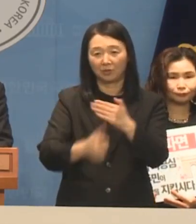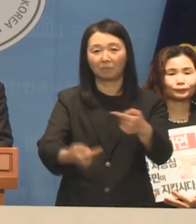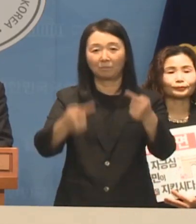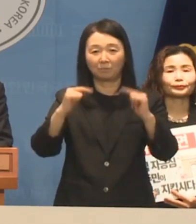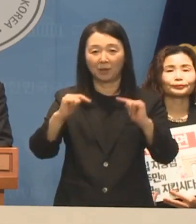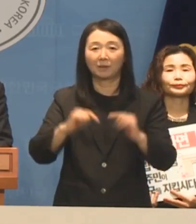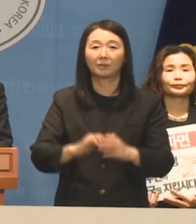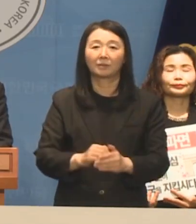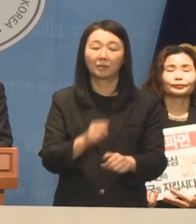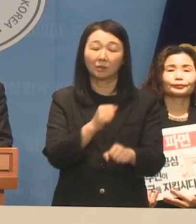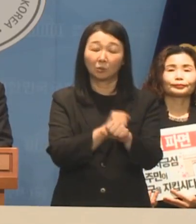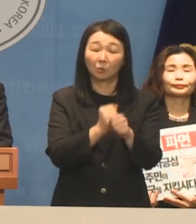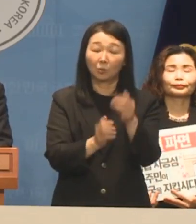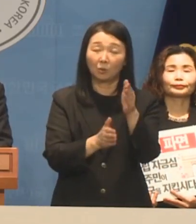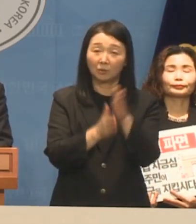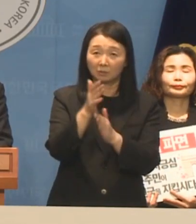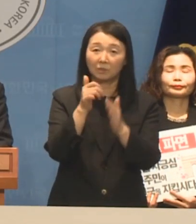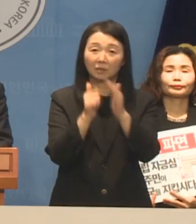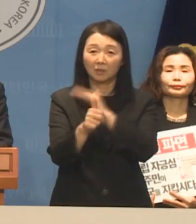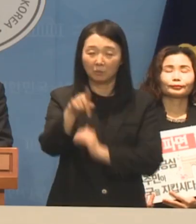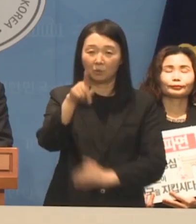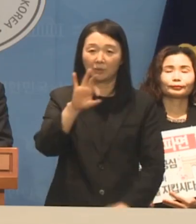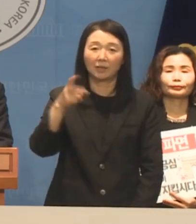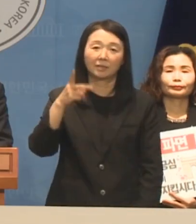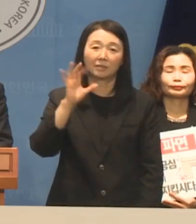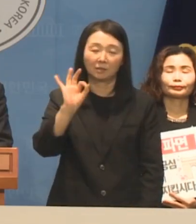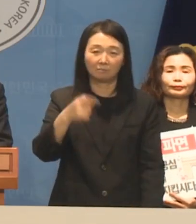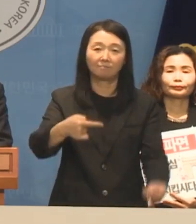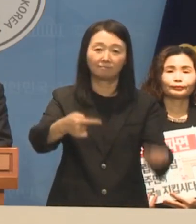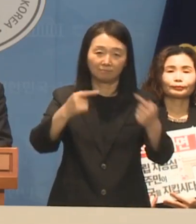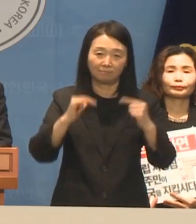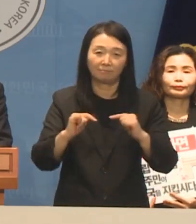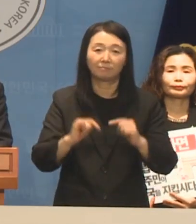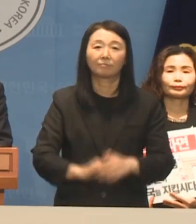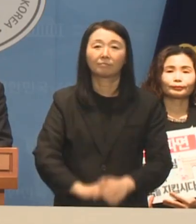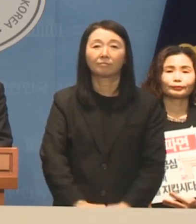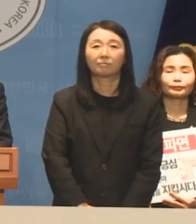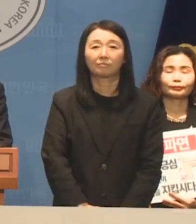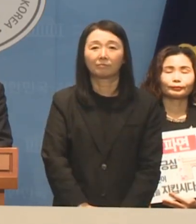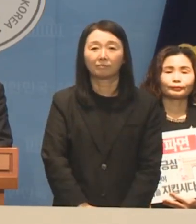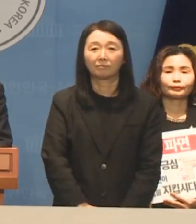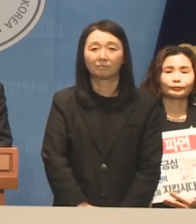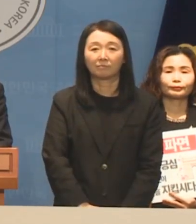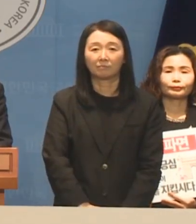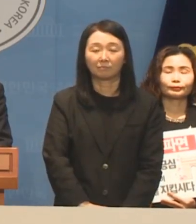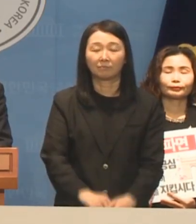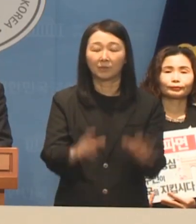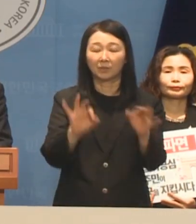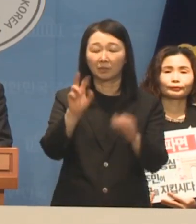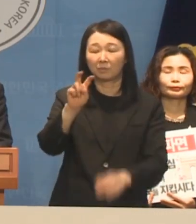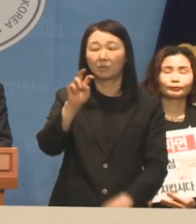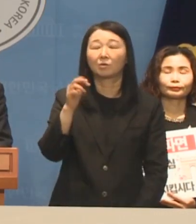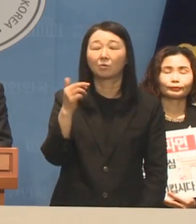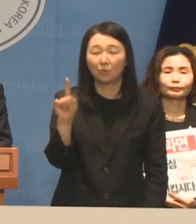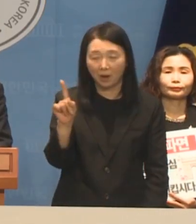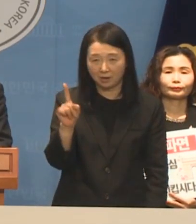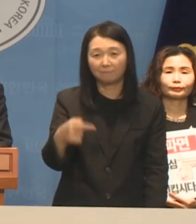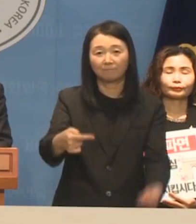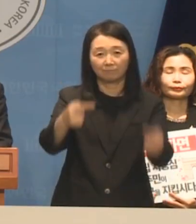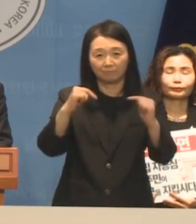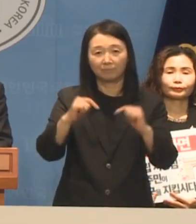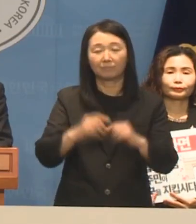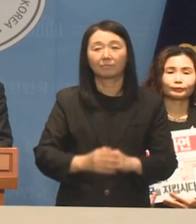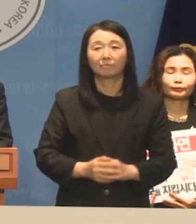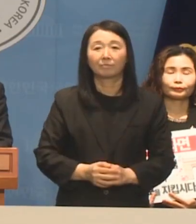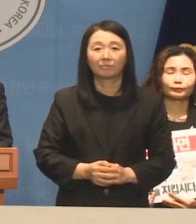주셨고요. 노동시민네트워크 차승현 대표님도 함께하셨습니다. 서부노련 김미화 연사부장님